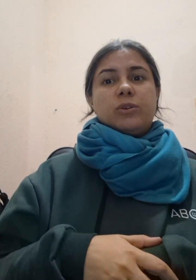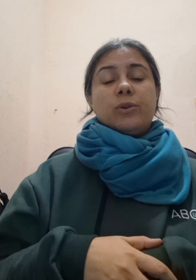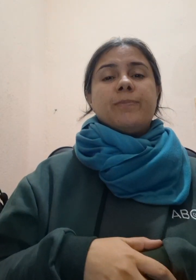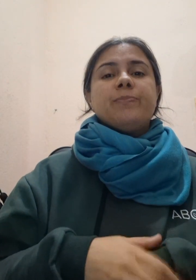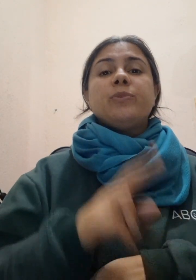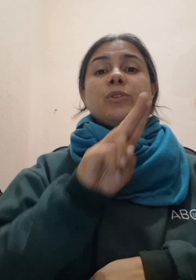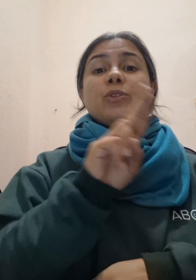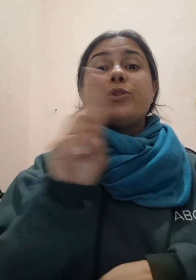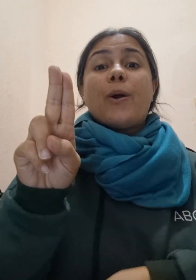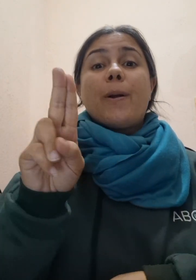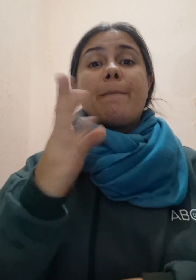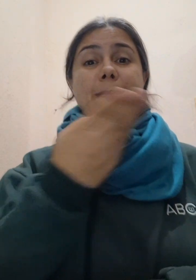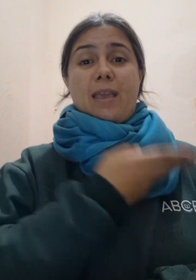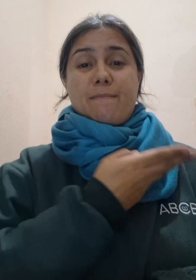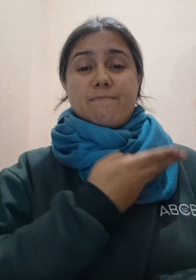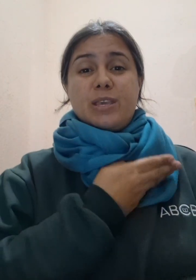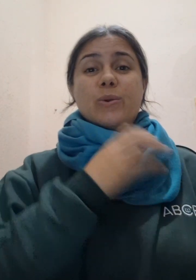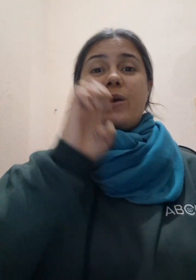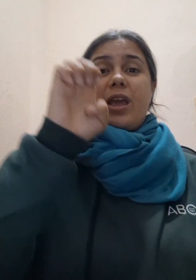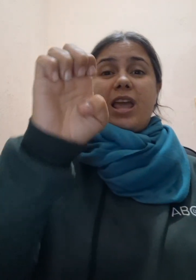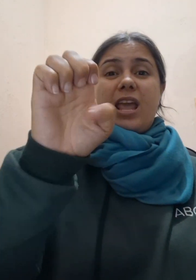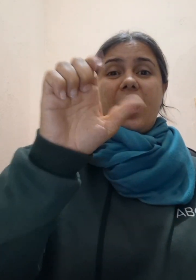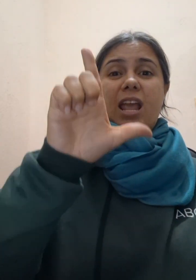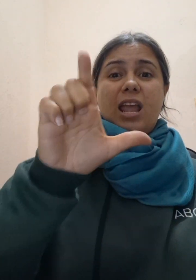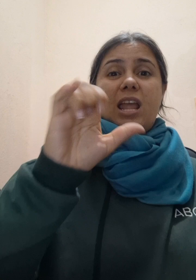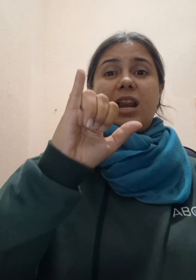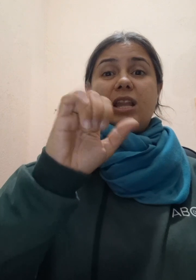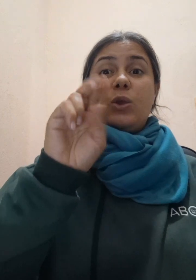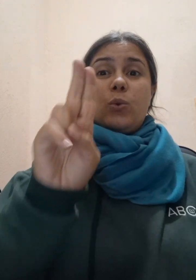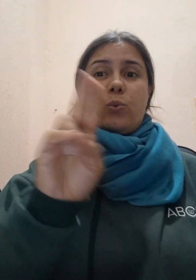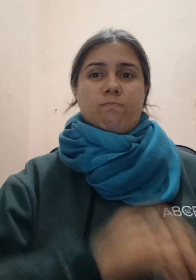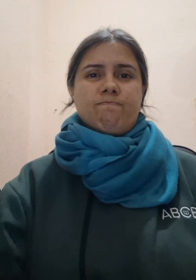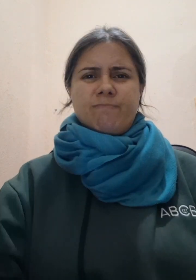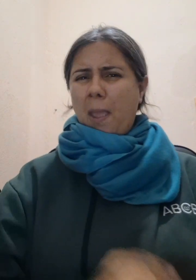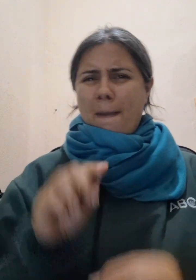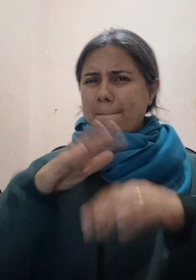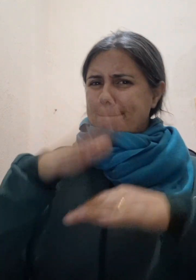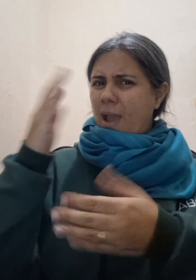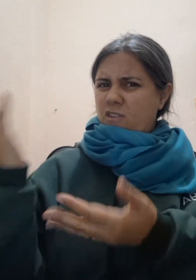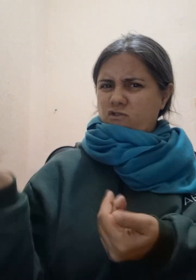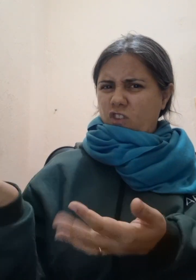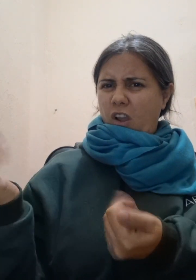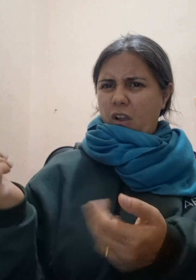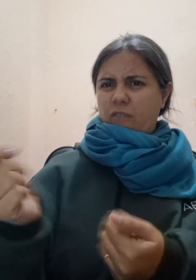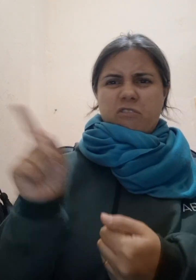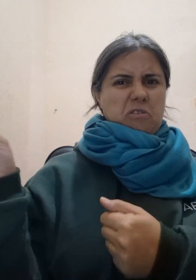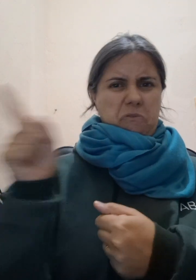que falou, que viu a visão da maneira certa, né, sobre